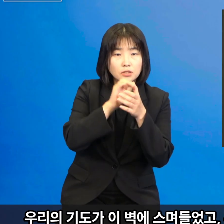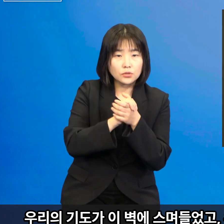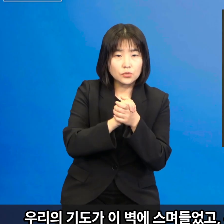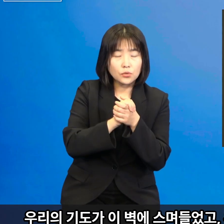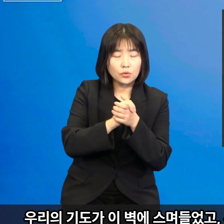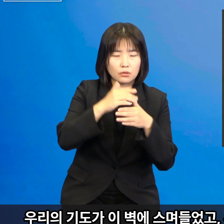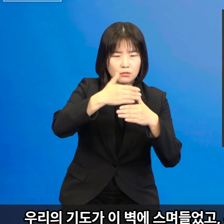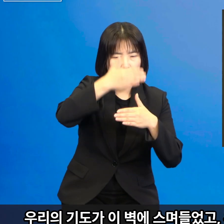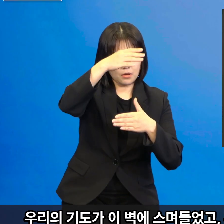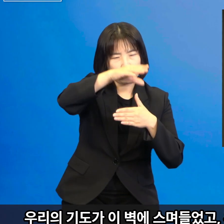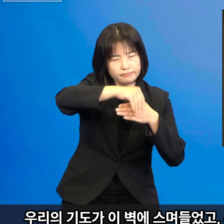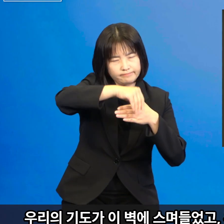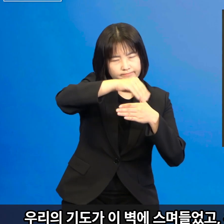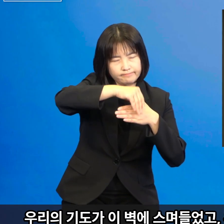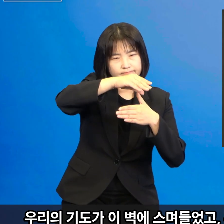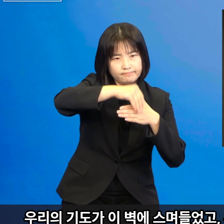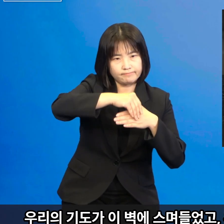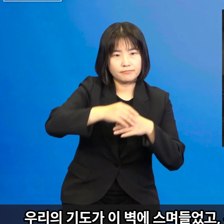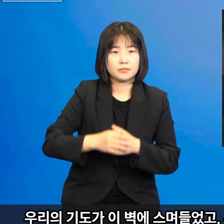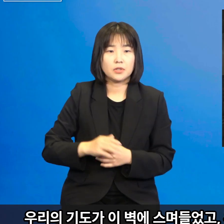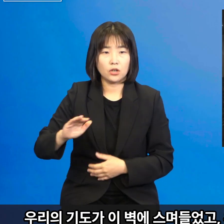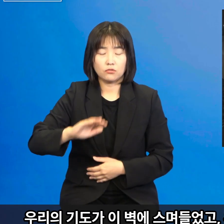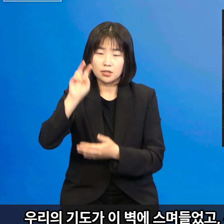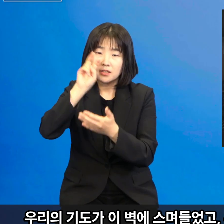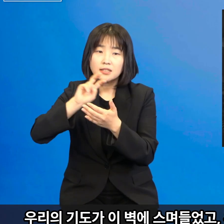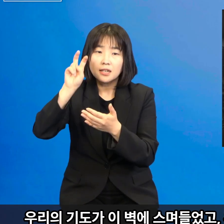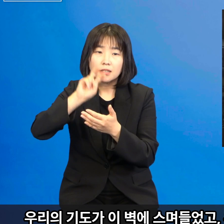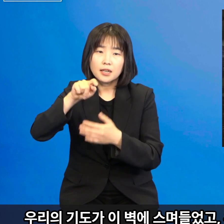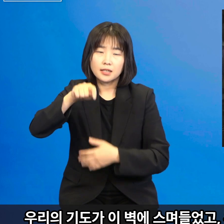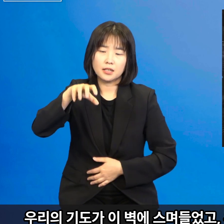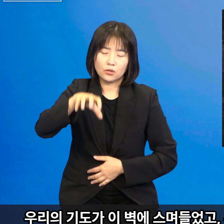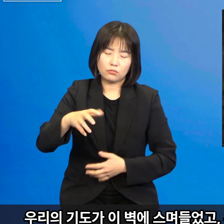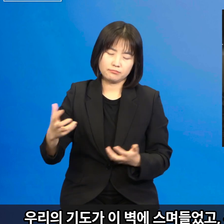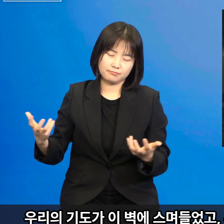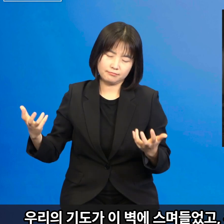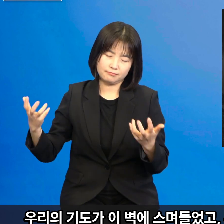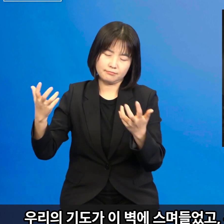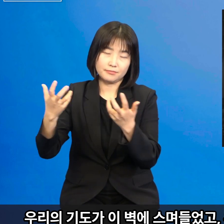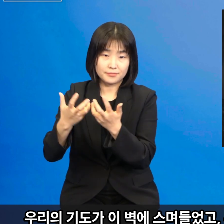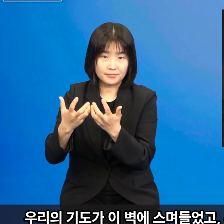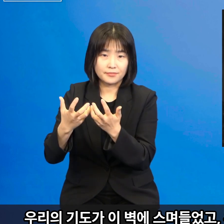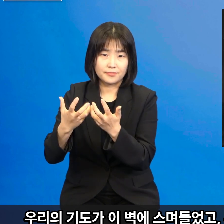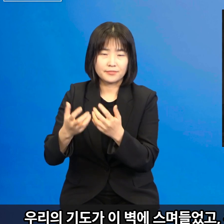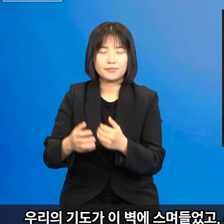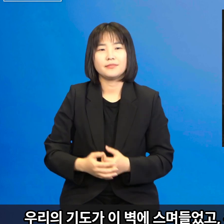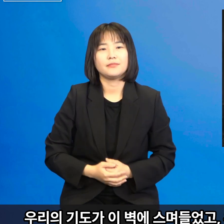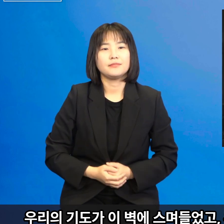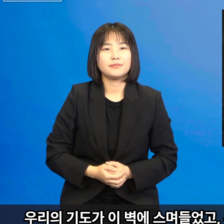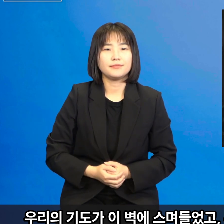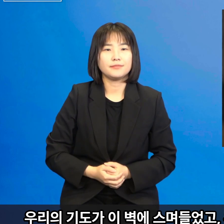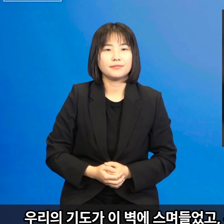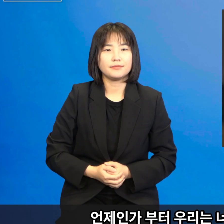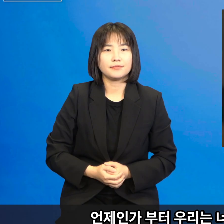이 벽에 스며들었고 우리의 찬양이 이 공간을 채웠습니다.